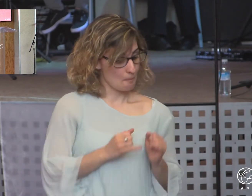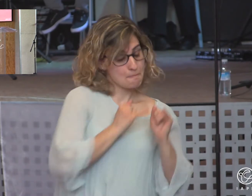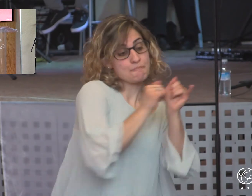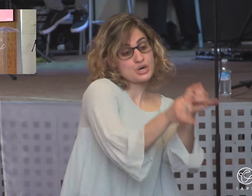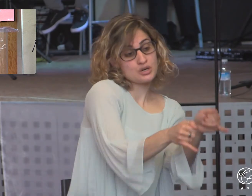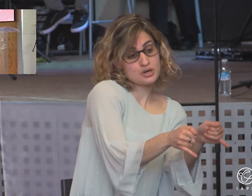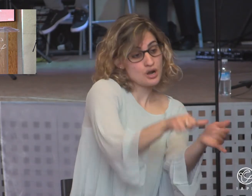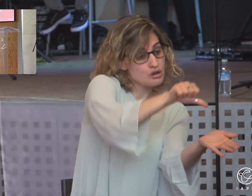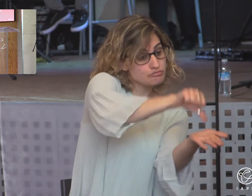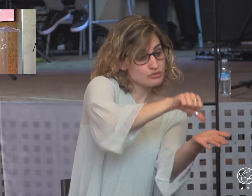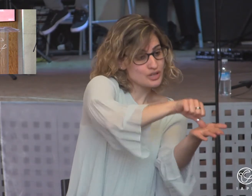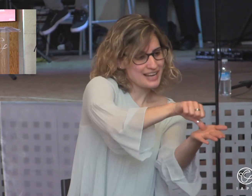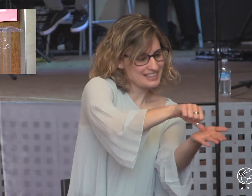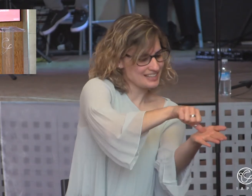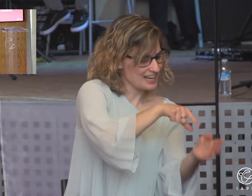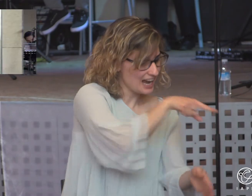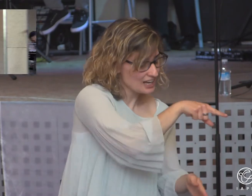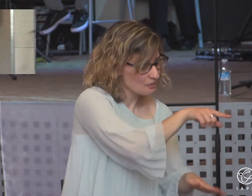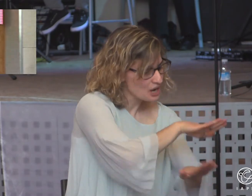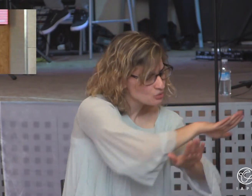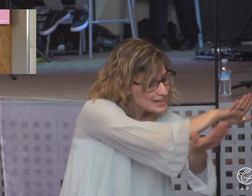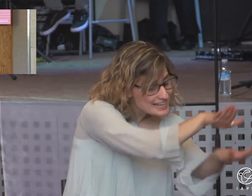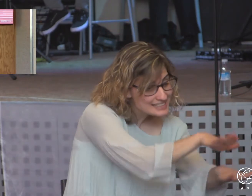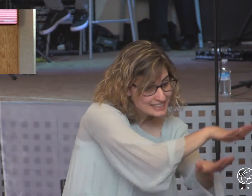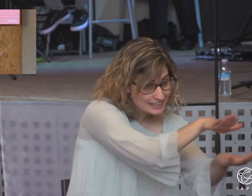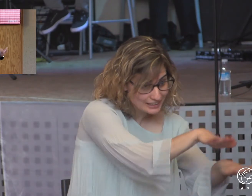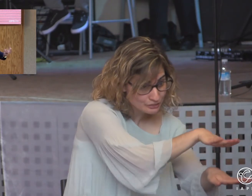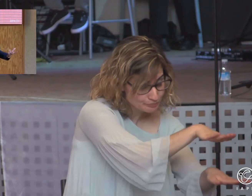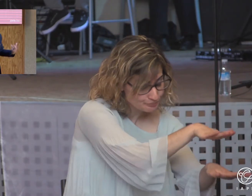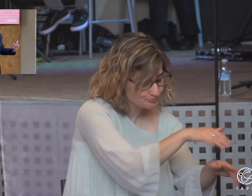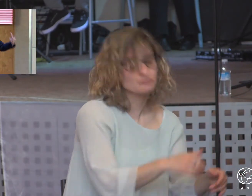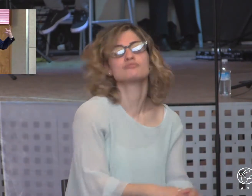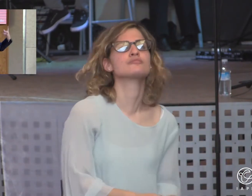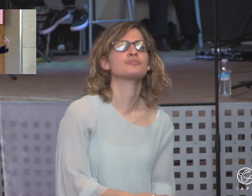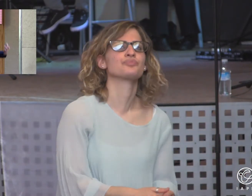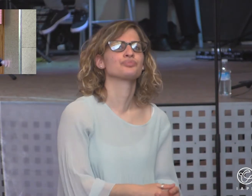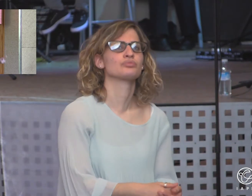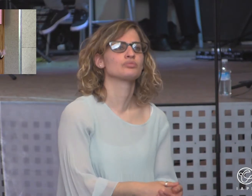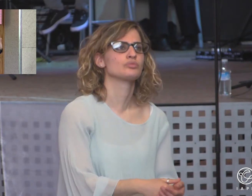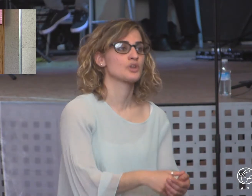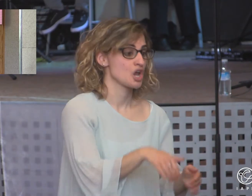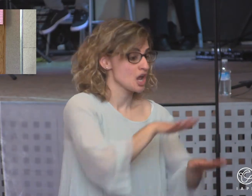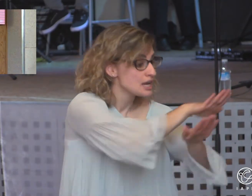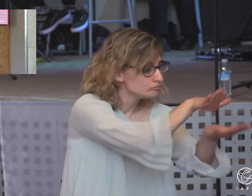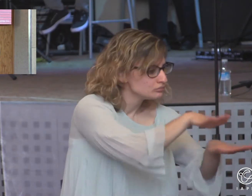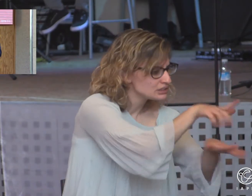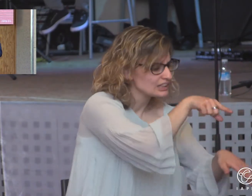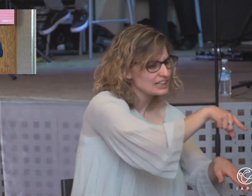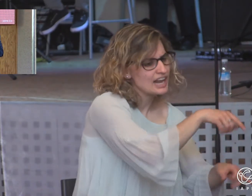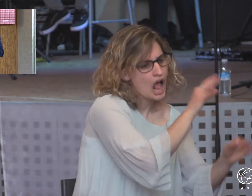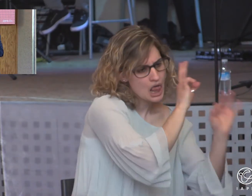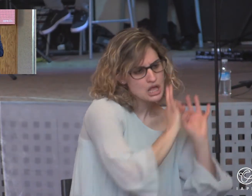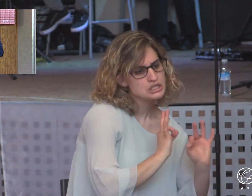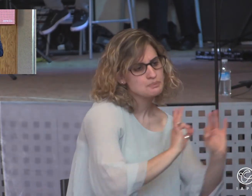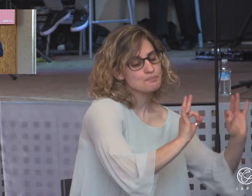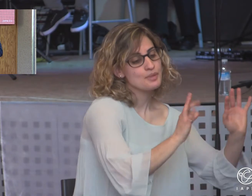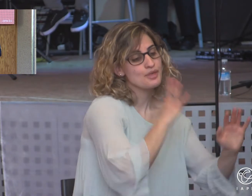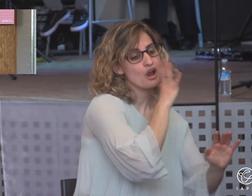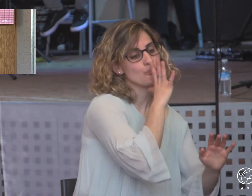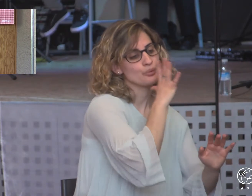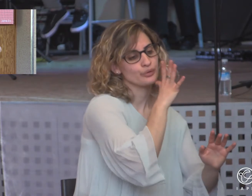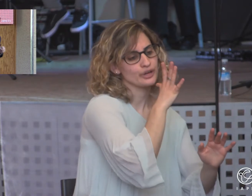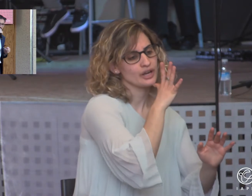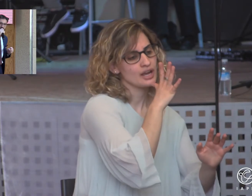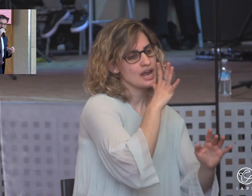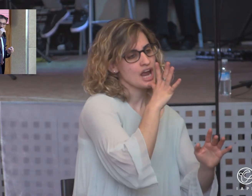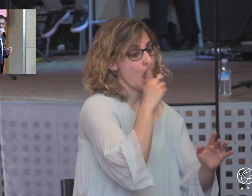estanque. Y si tú llegabas antes que otros, pues eras entonces sano de tu enfermedad.